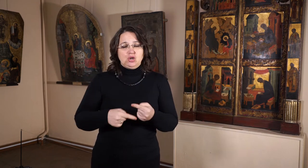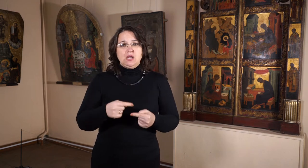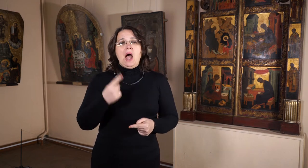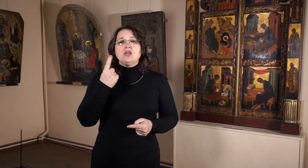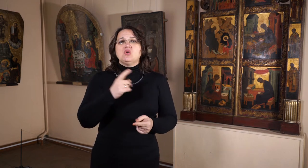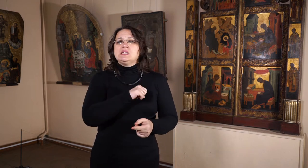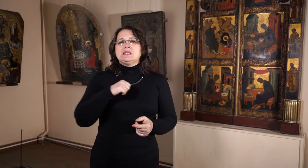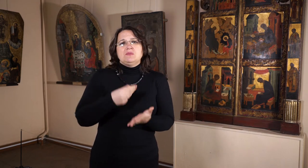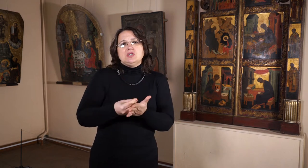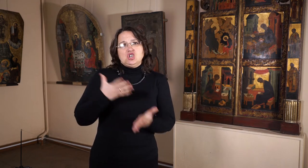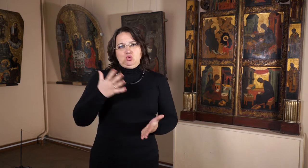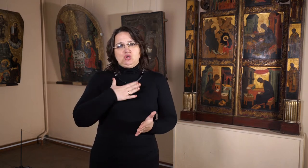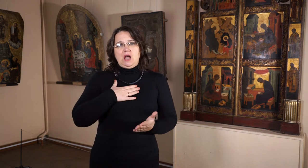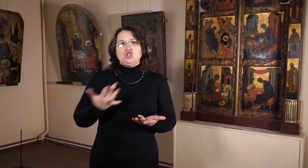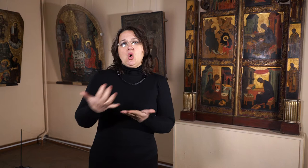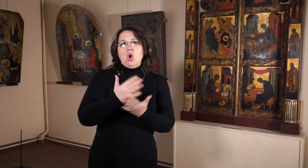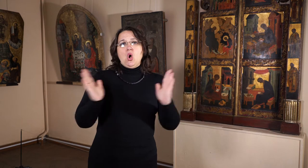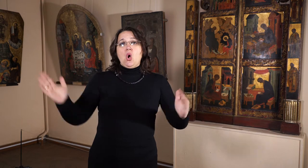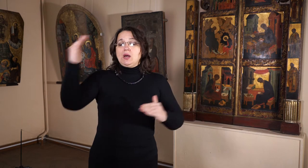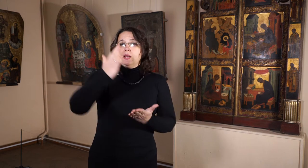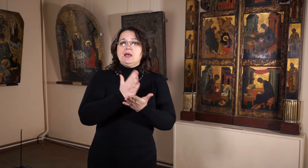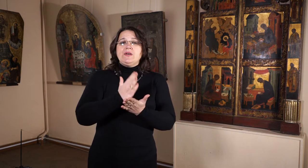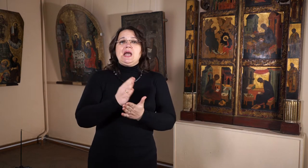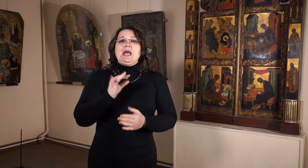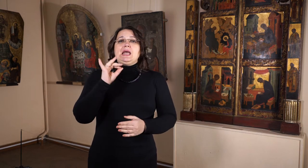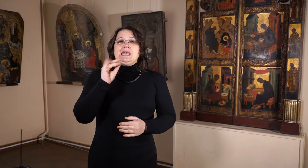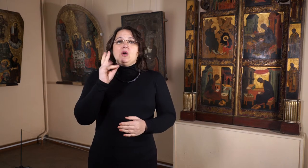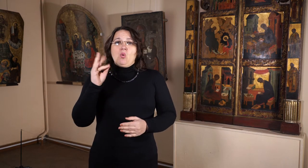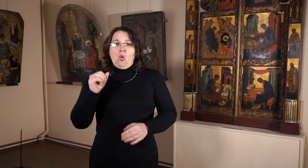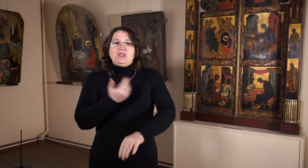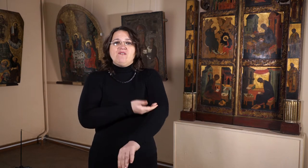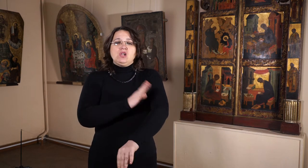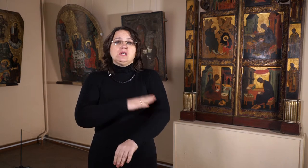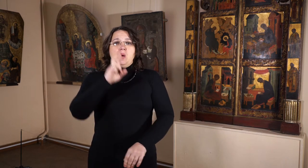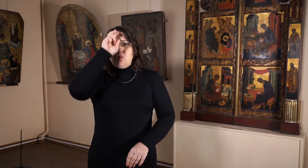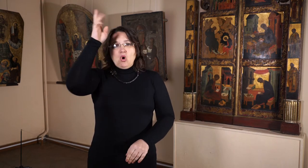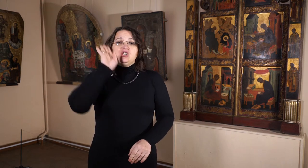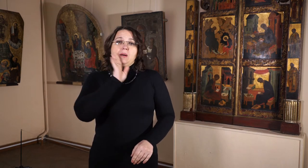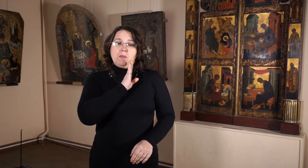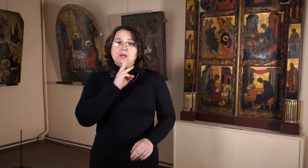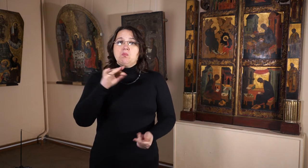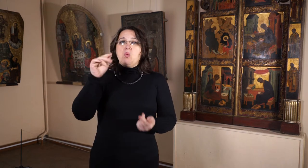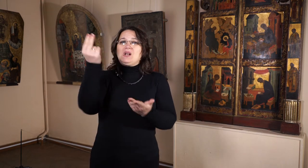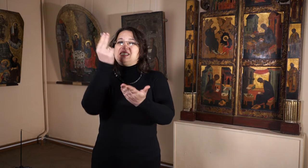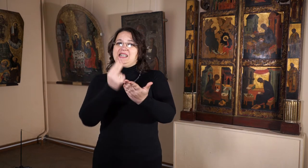из жемчужин нашей коллекции является икона «Волынская Божья Мать». По стилистике она приближена